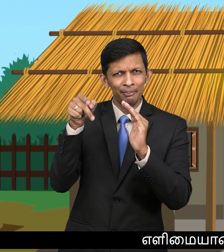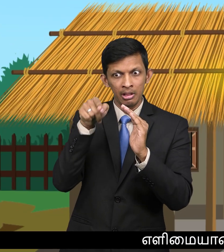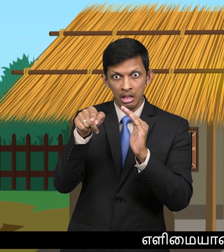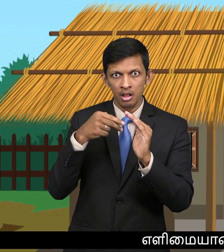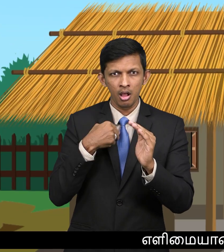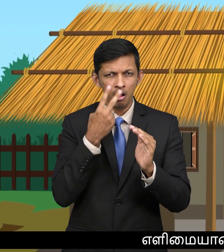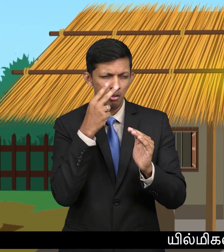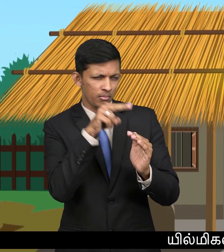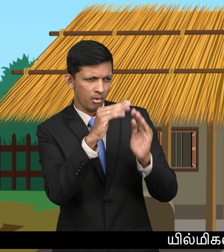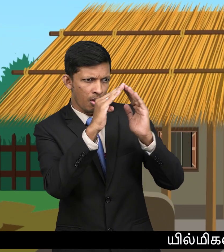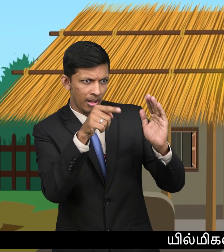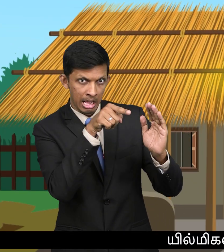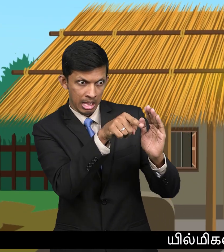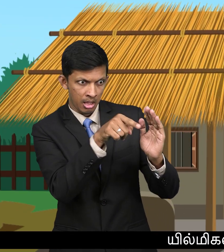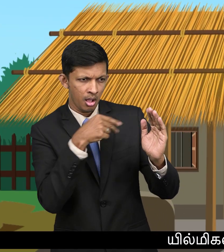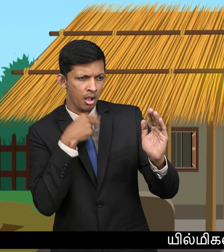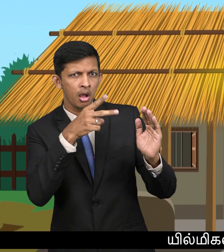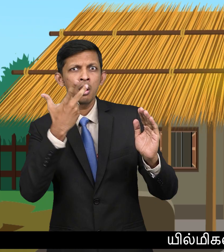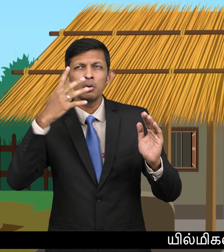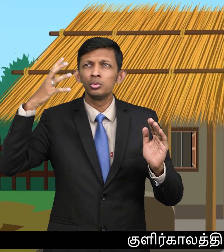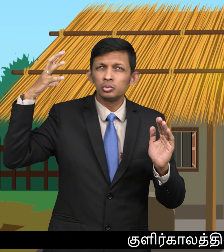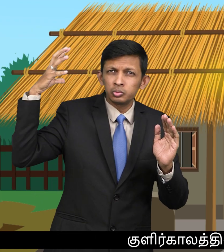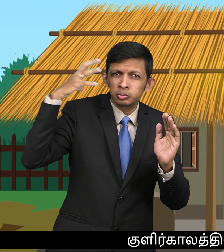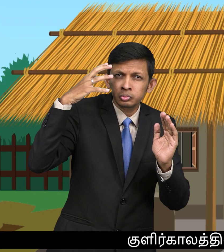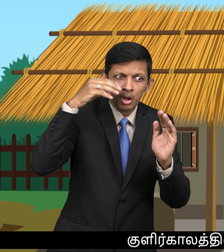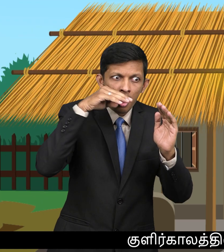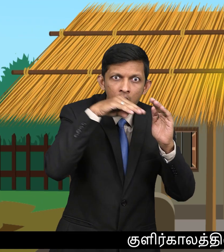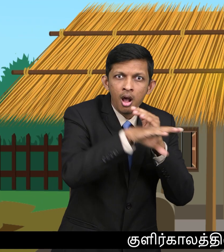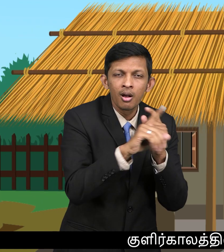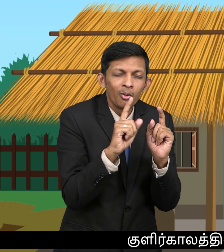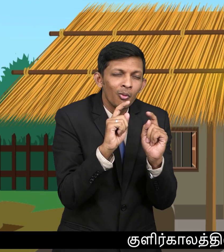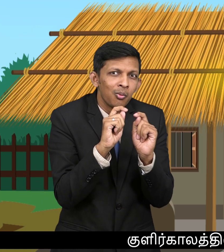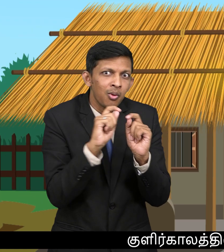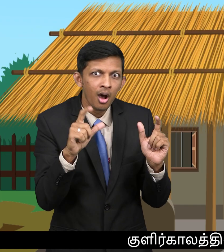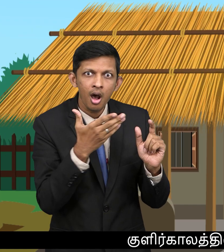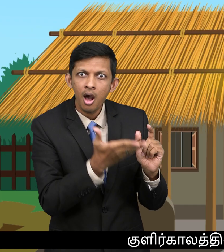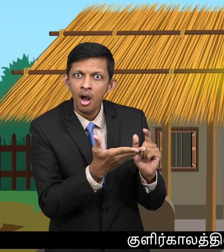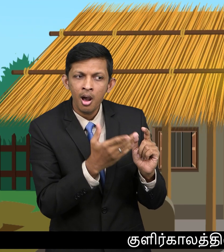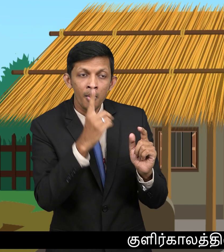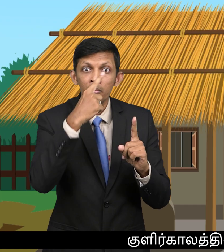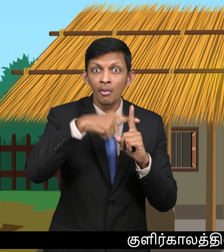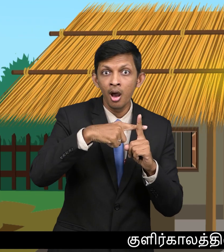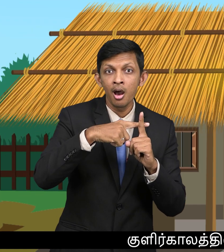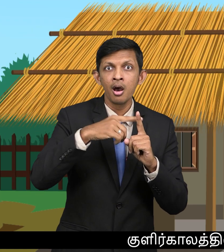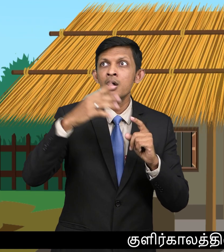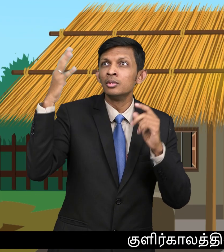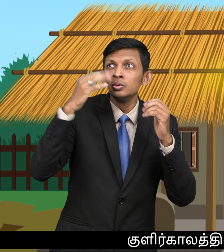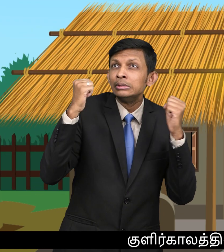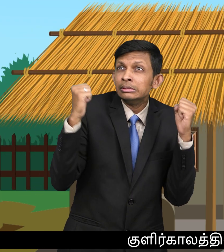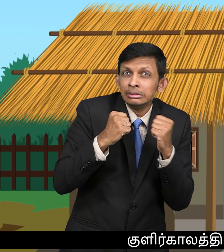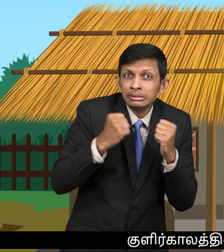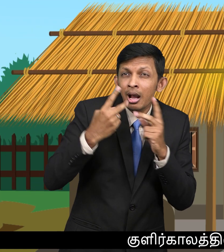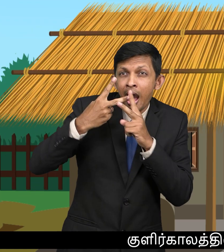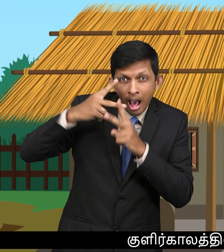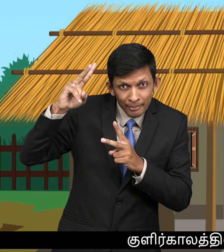யாதகிரியின் வீடு எளிமையானது, ஆனால் கோடையில் மிகவும் குளிராகவும் குளிர்காலத்தில் சூடாகவும் இருந்தது.